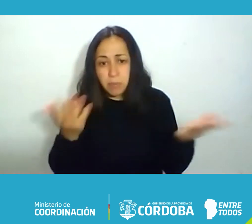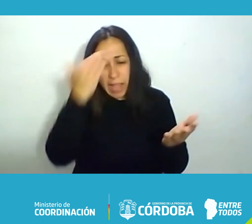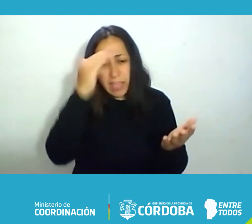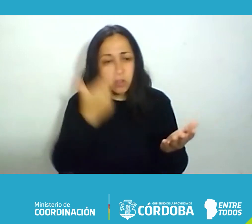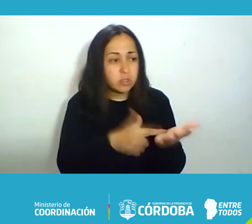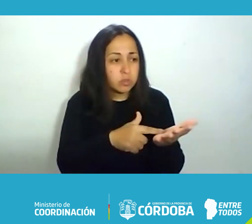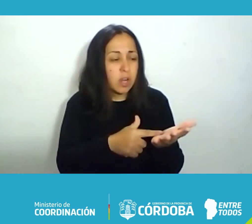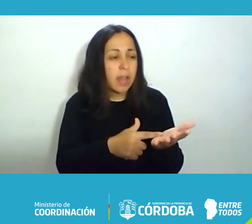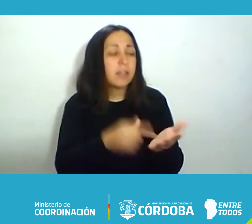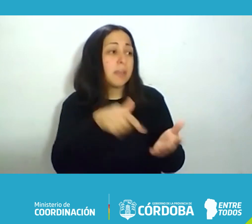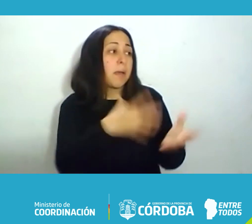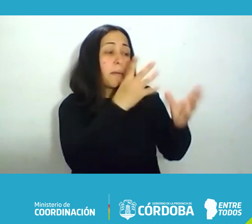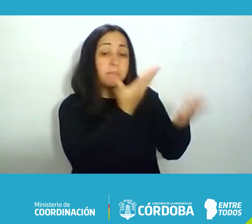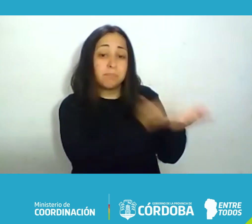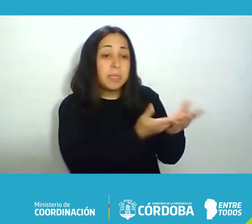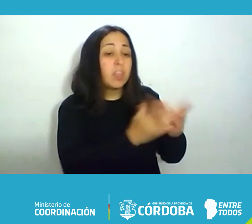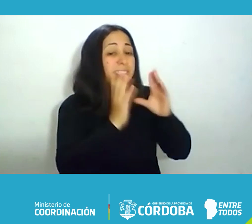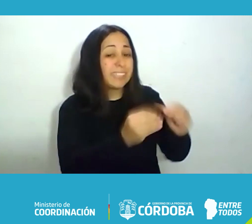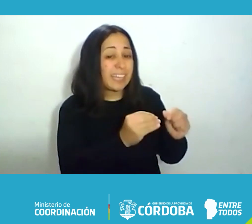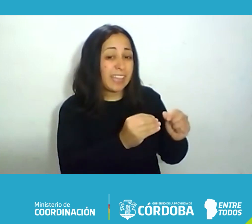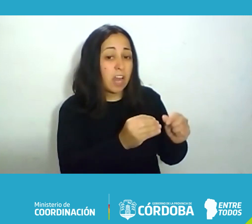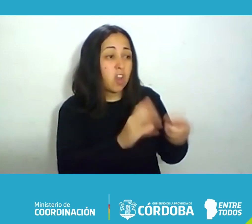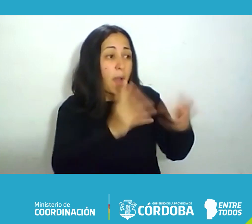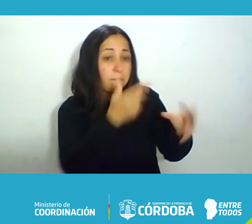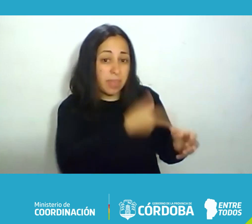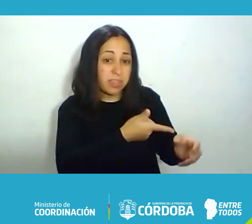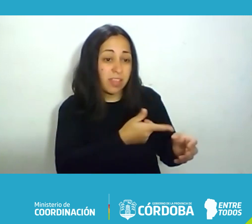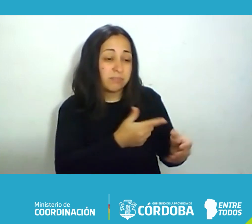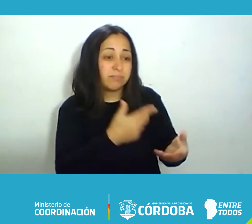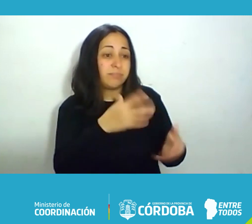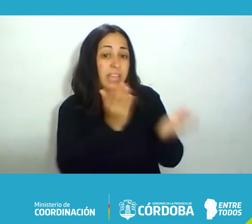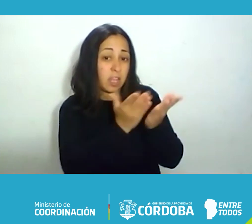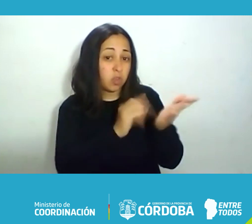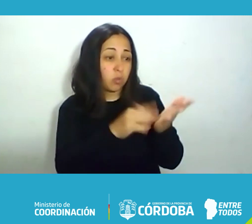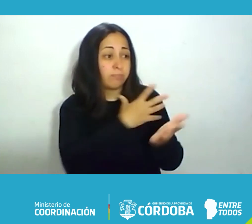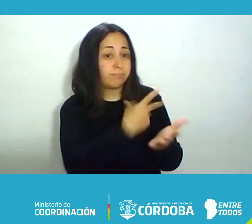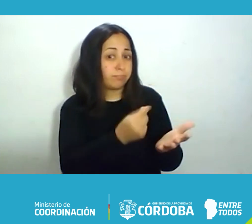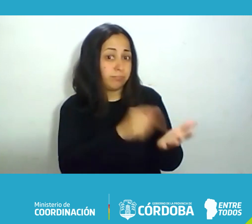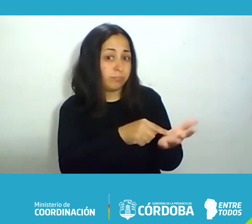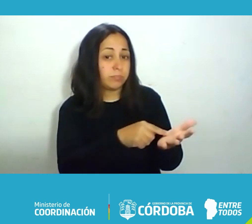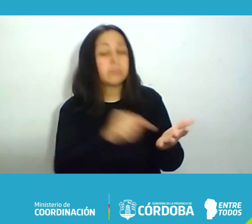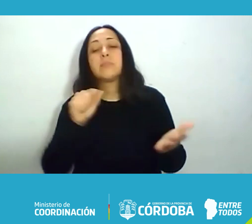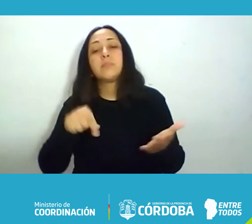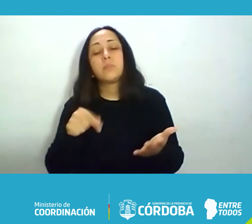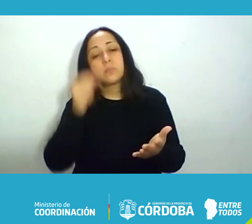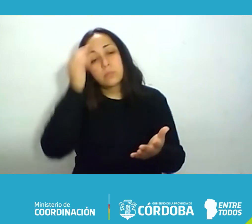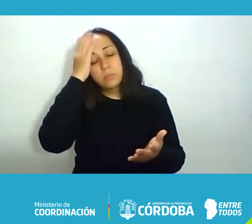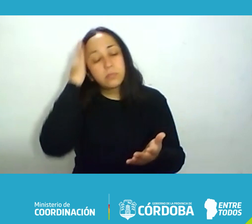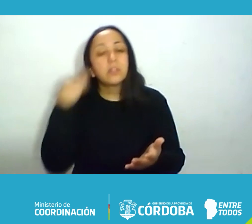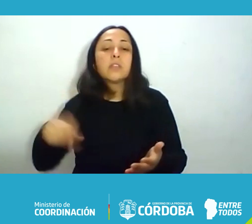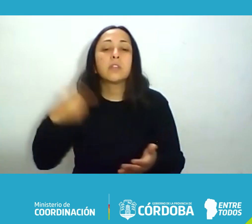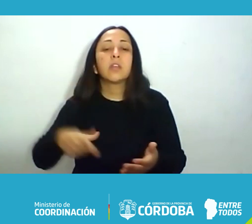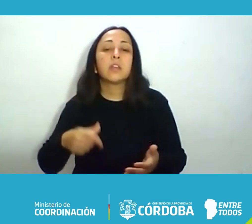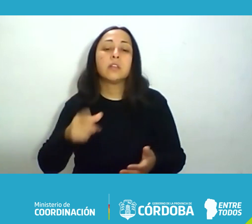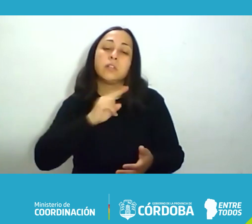cita legislación referida y al Secretario de Ambiente solicita se rechace el EIA. Posteriormente toma la palabra